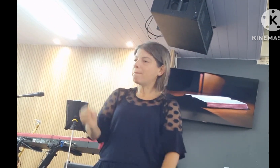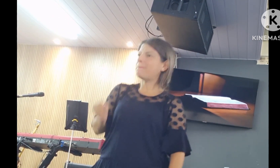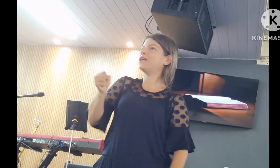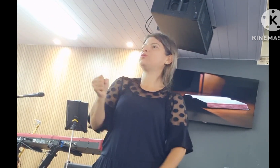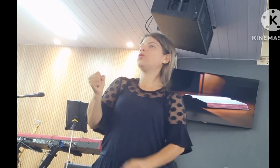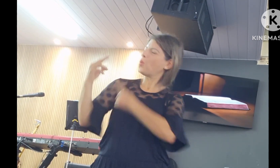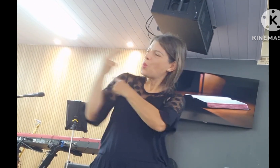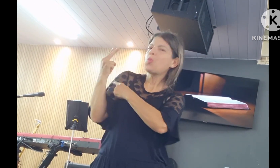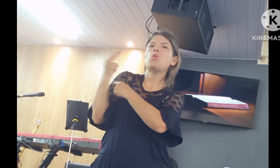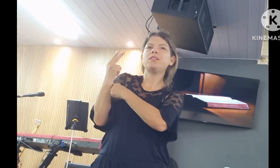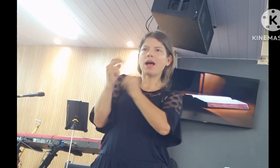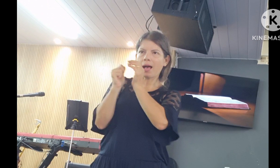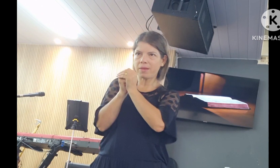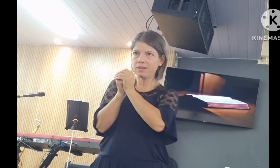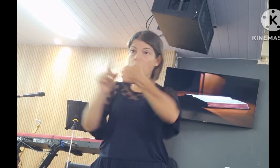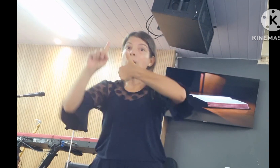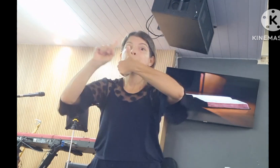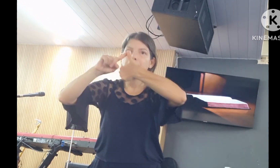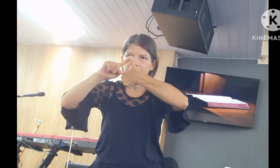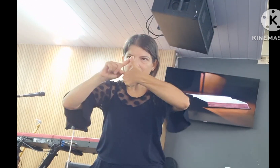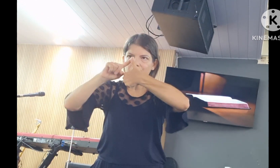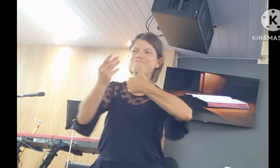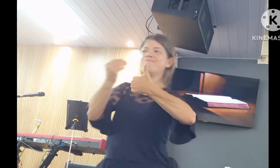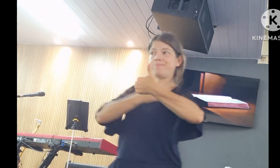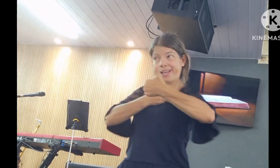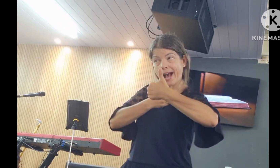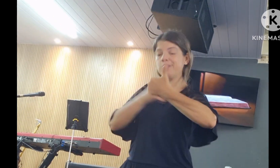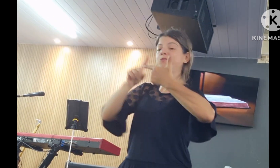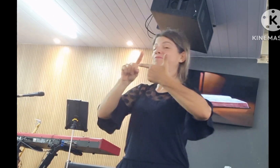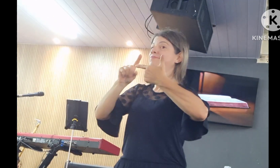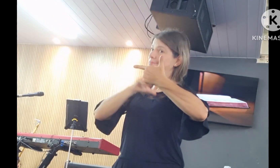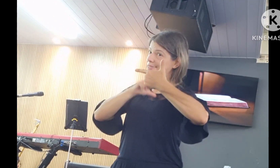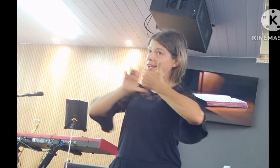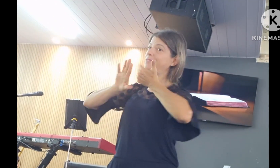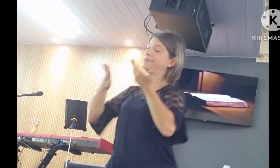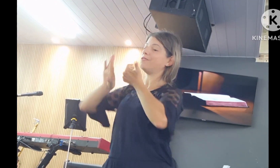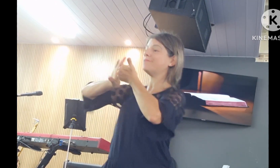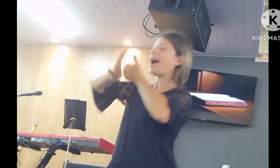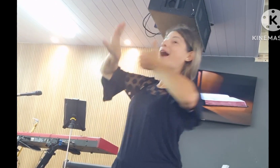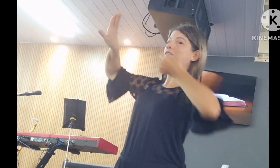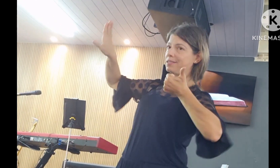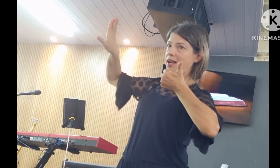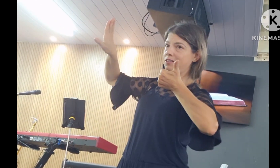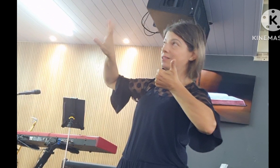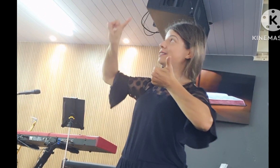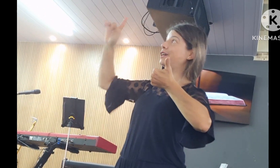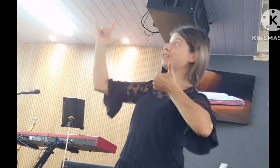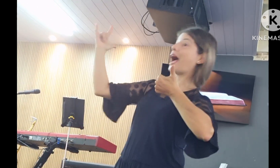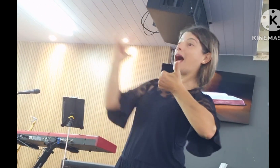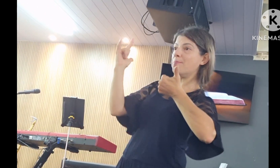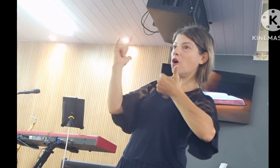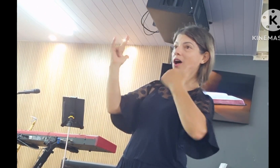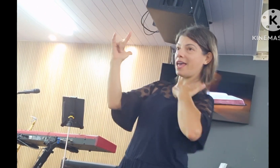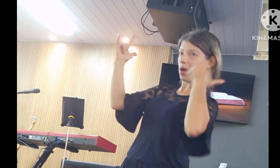Amém? Amém. Todos pecaram, Deus me amou. Se eu crer, eu sou salvo. Se